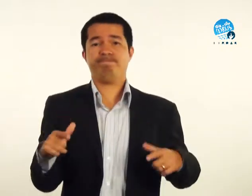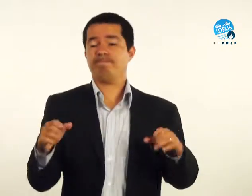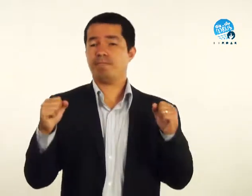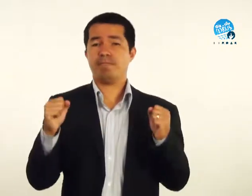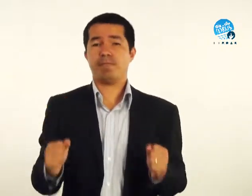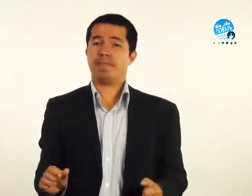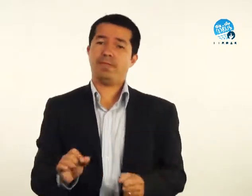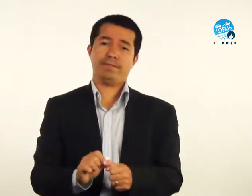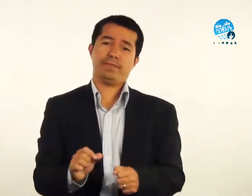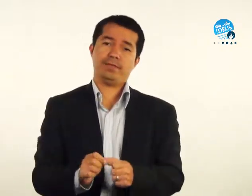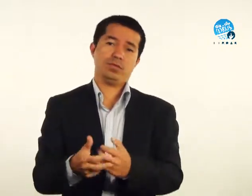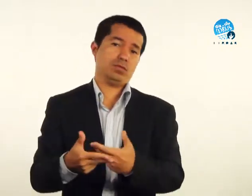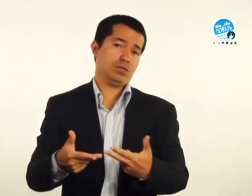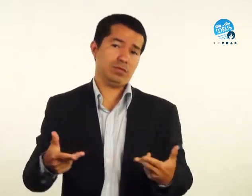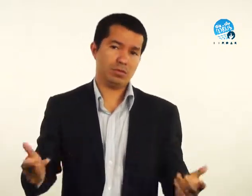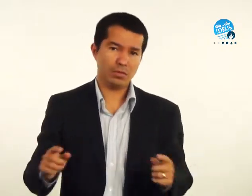Eu não tenho poder para fazer isso.